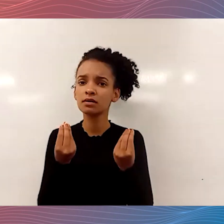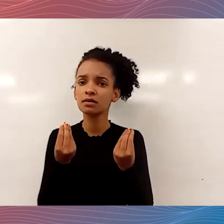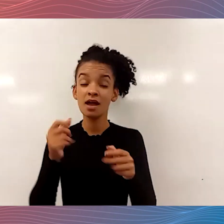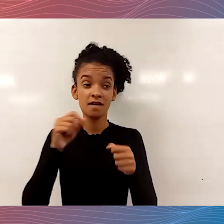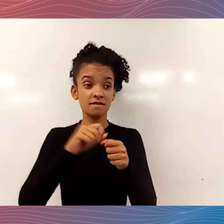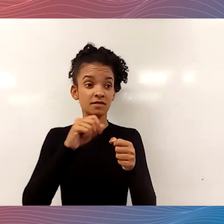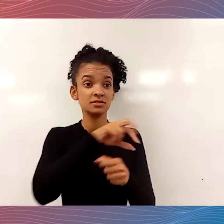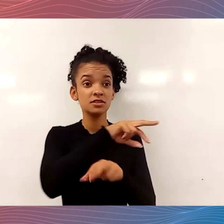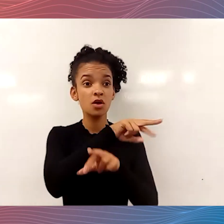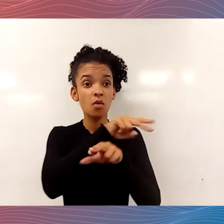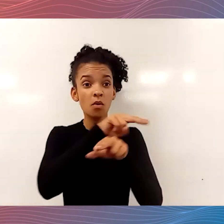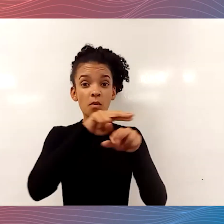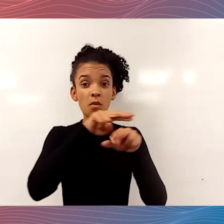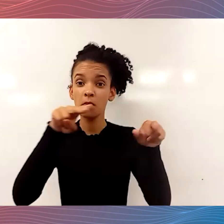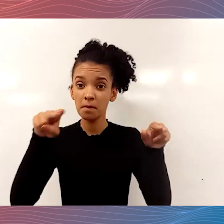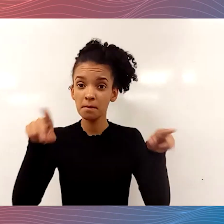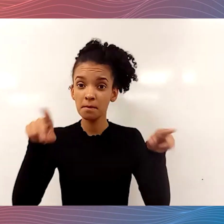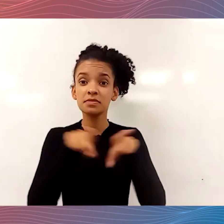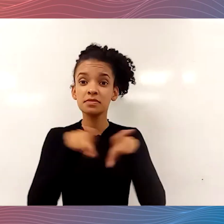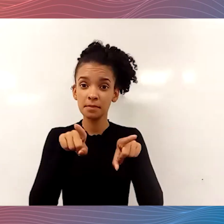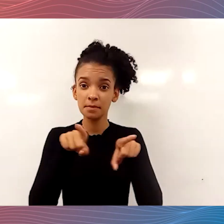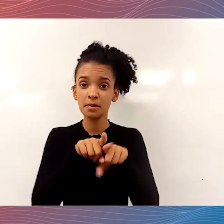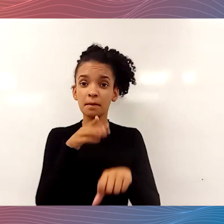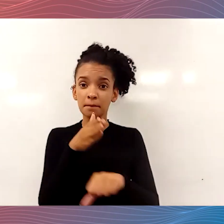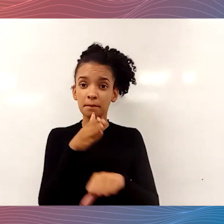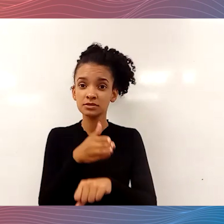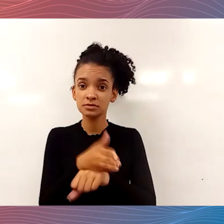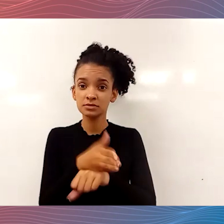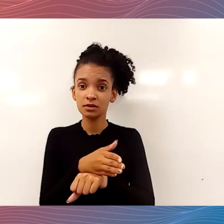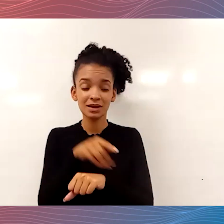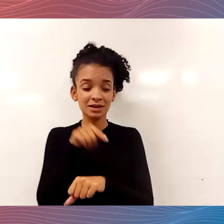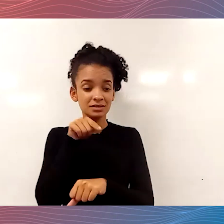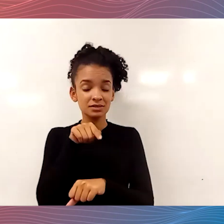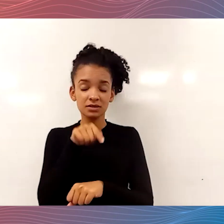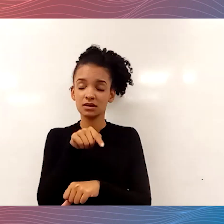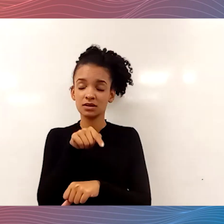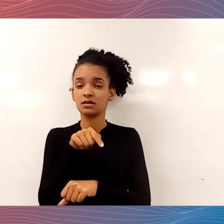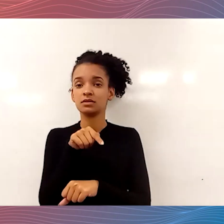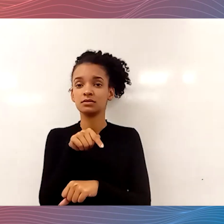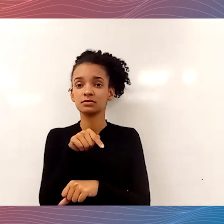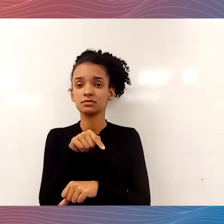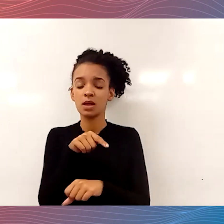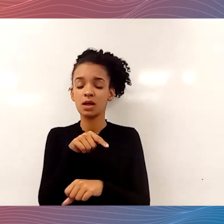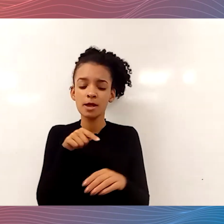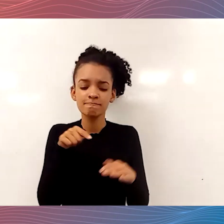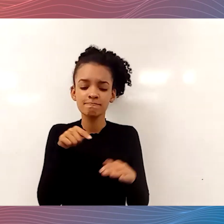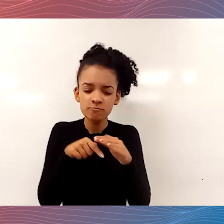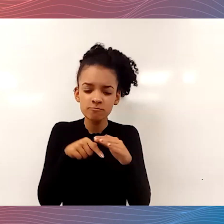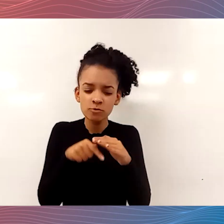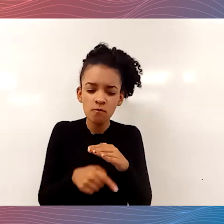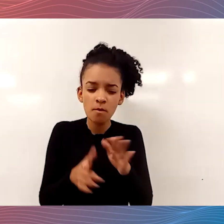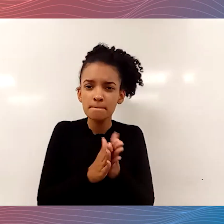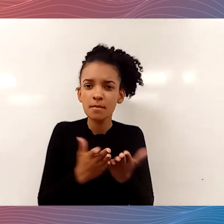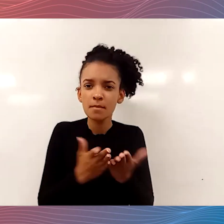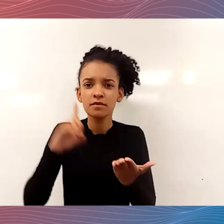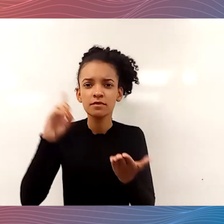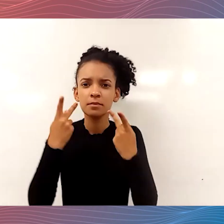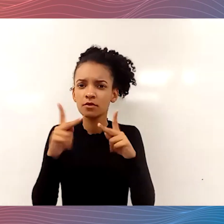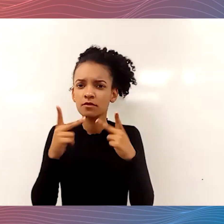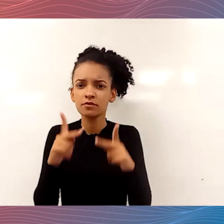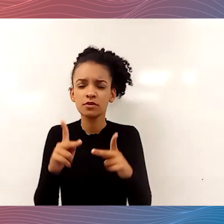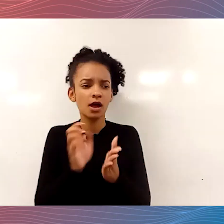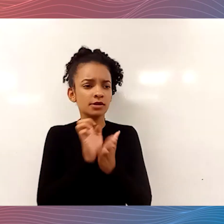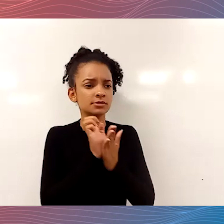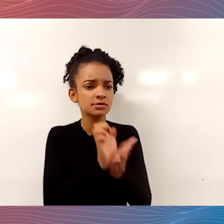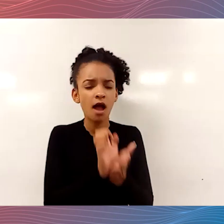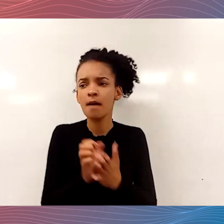nesse ambiente da imersão na palavra. SEAP, comportagem, pregar evangelho.